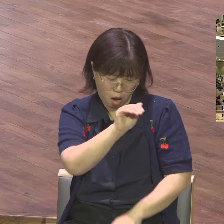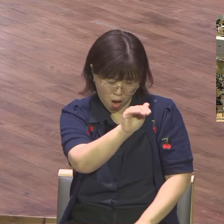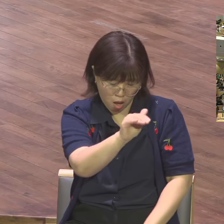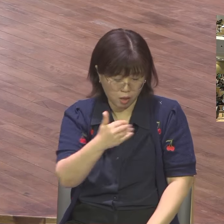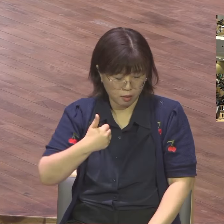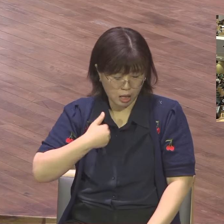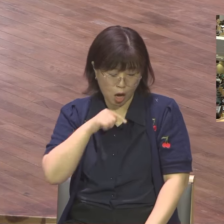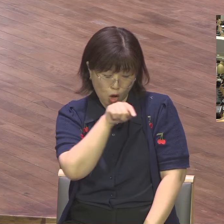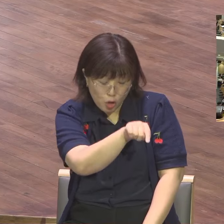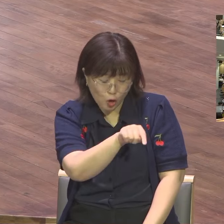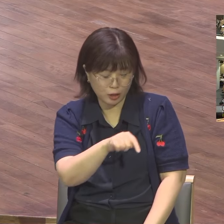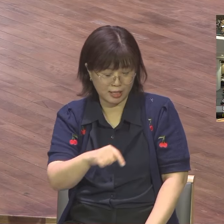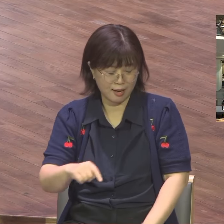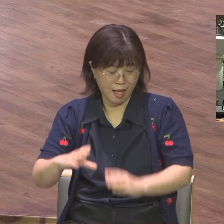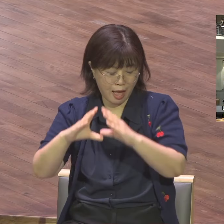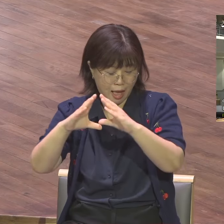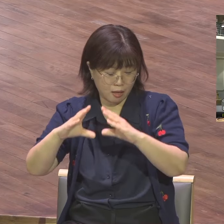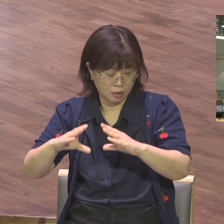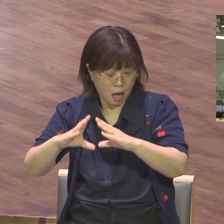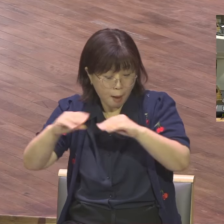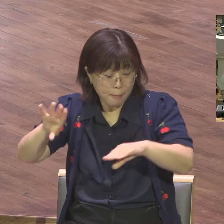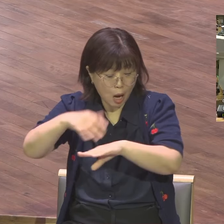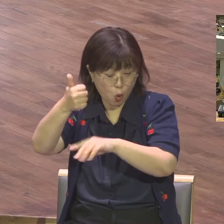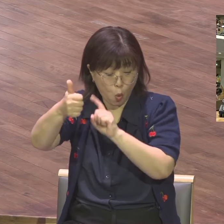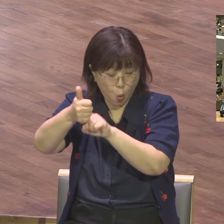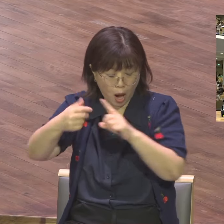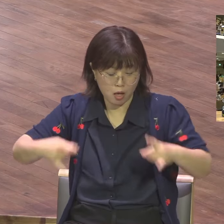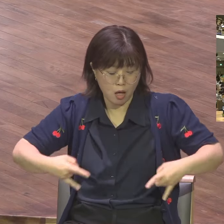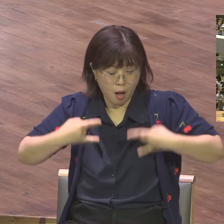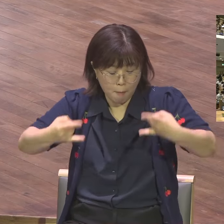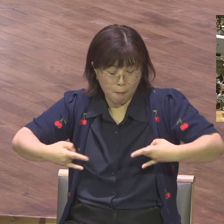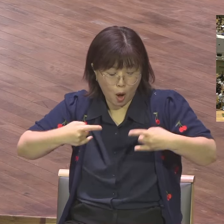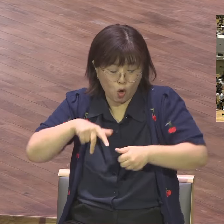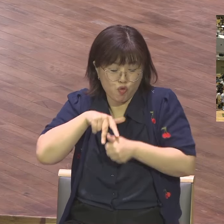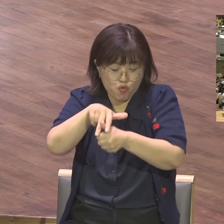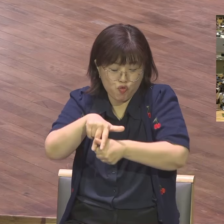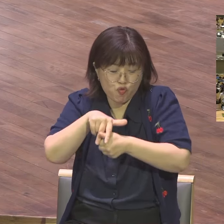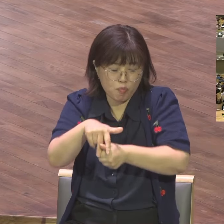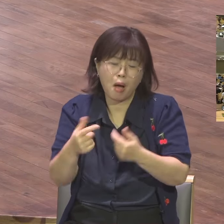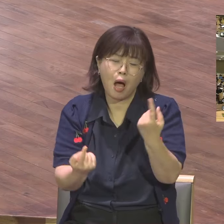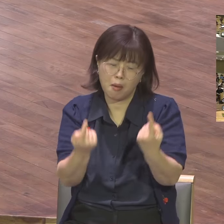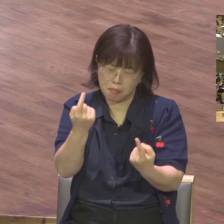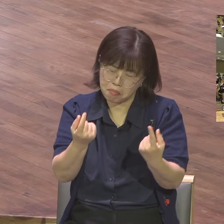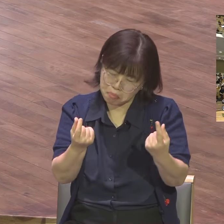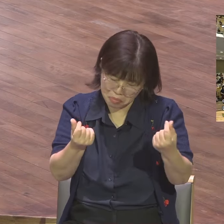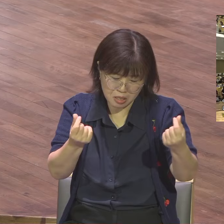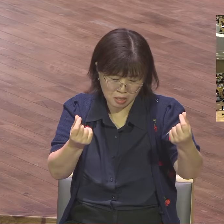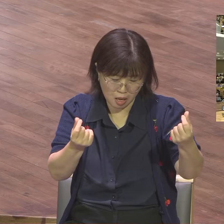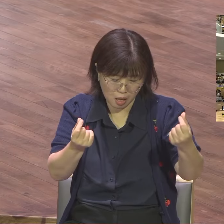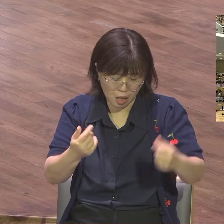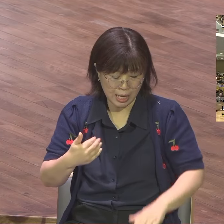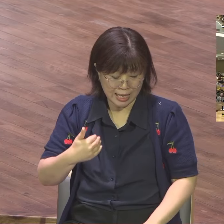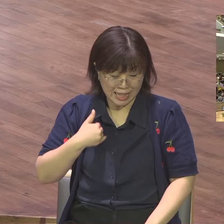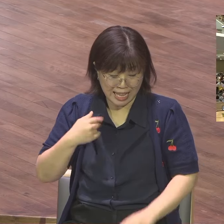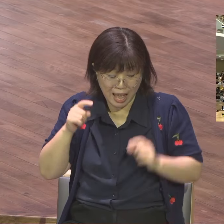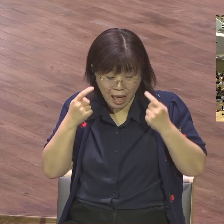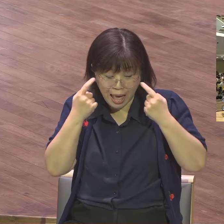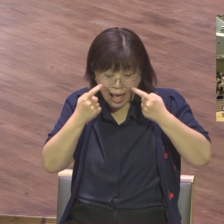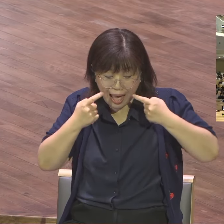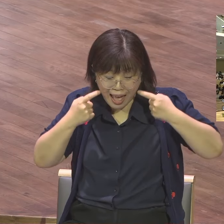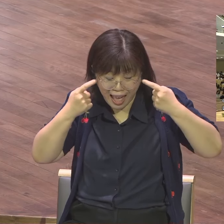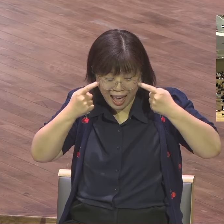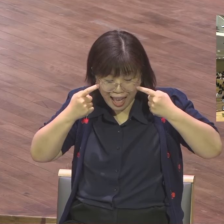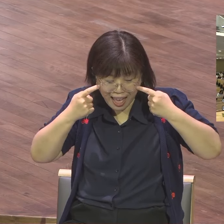내가 너를 바로의 병거의 준마에 비하였구나. 내 두 뺨은 땋은 머리털로